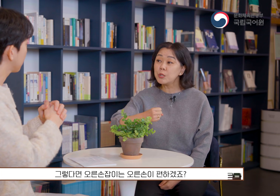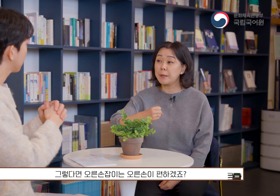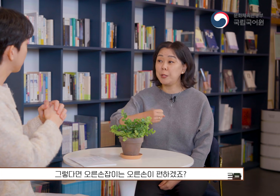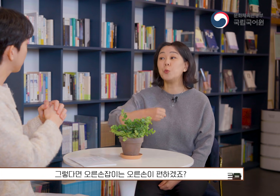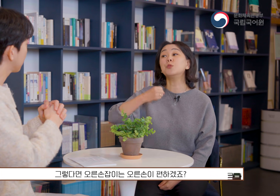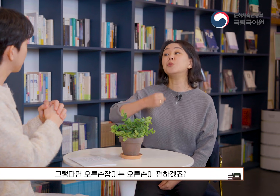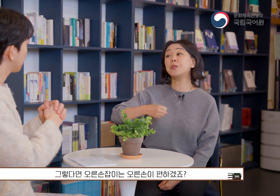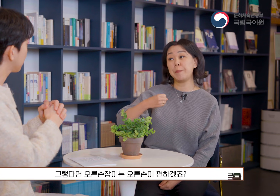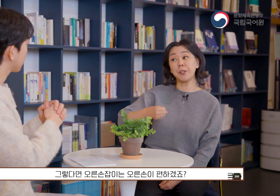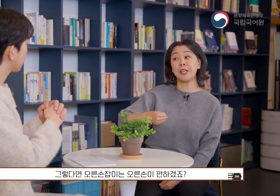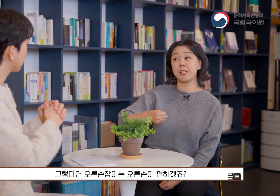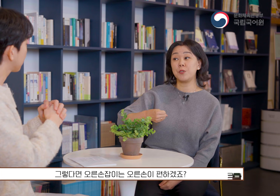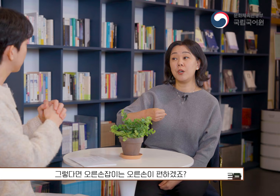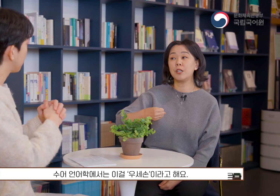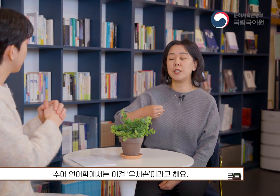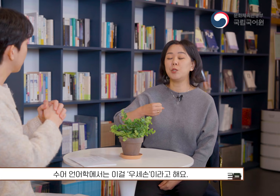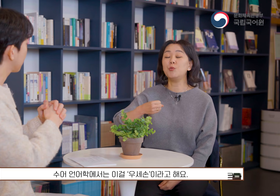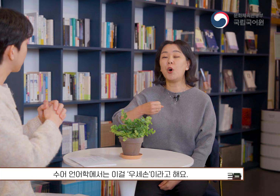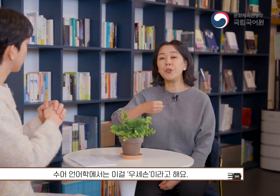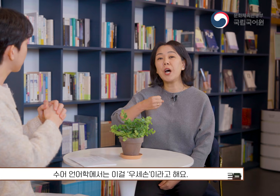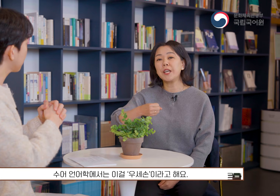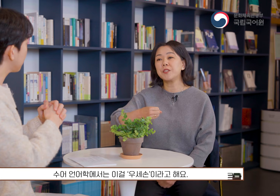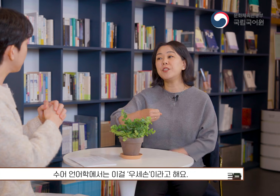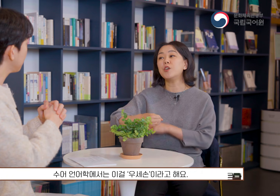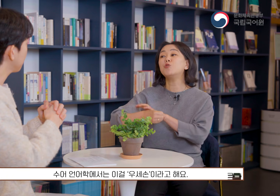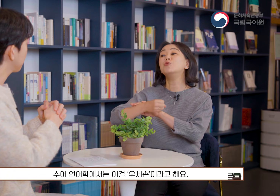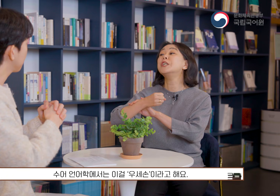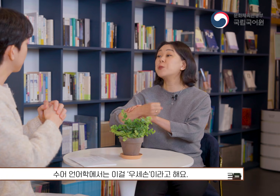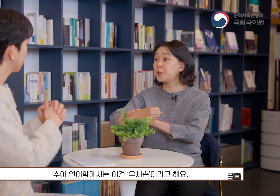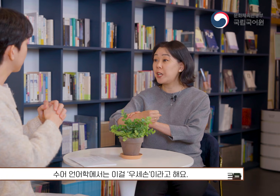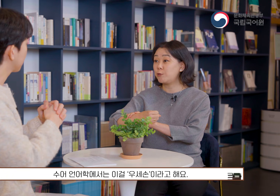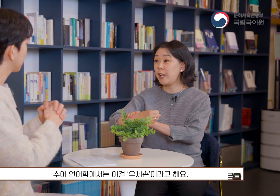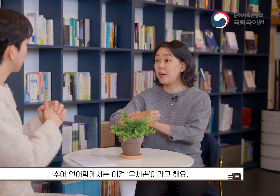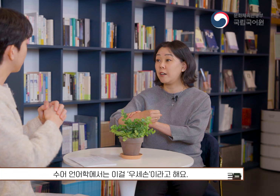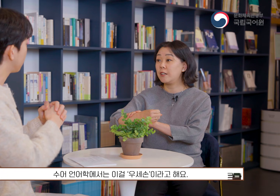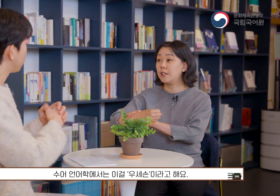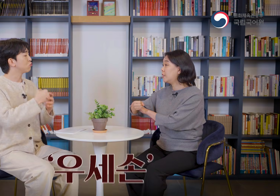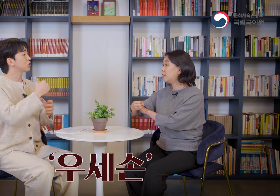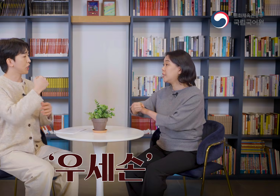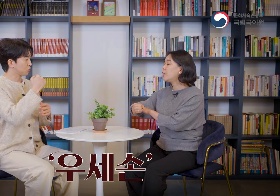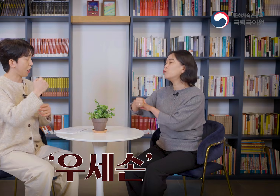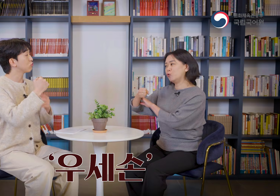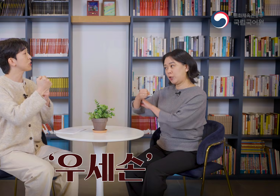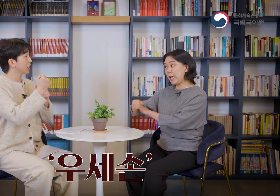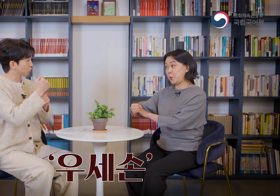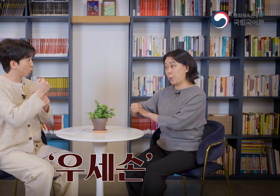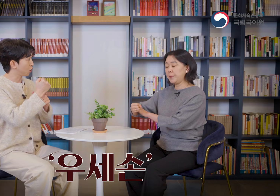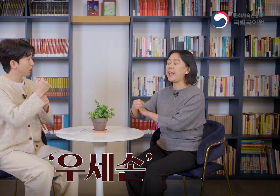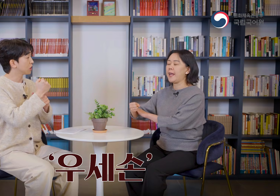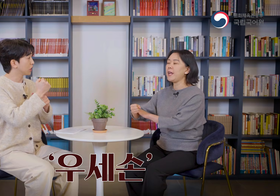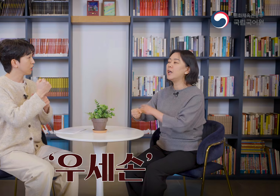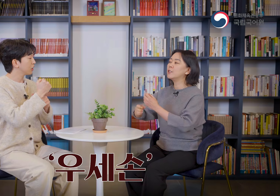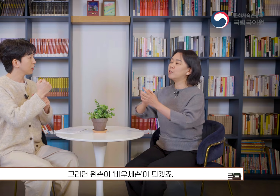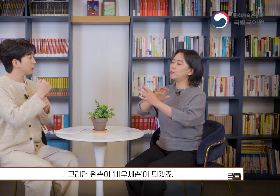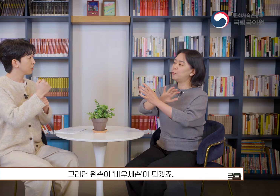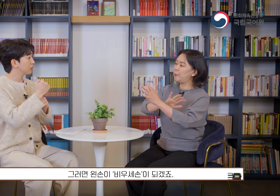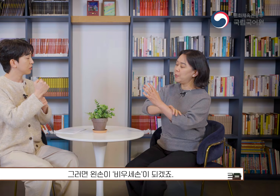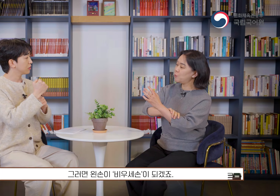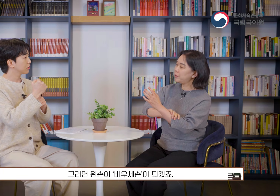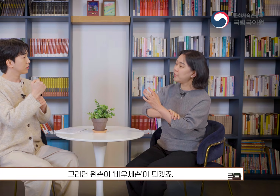오른손잡이는 오른손이 편하겠죠? 네. 네, 수어 언어학에서는 이걸 우세손이라고 해요. 우세한 손. 네. 그리고 왼손이